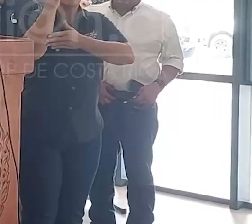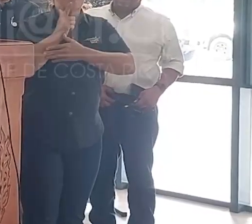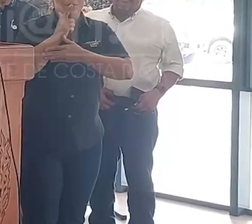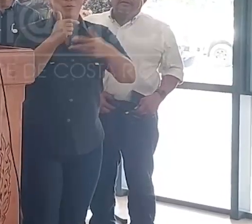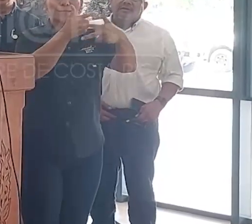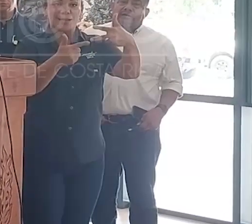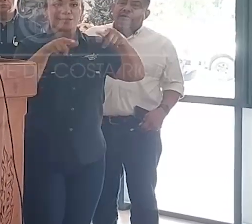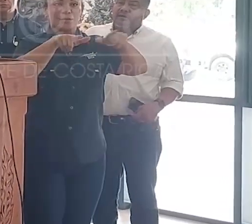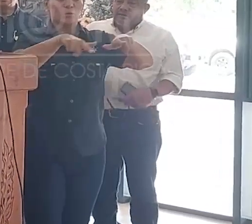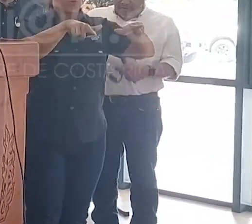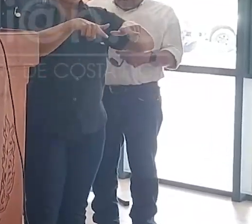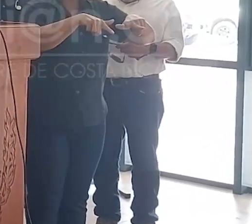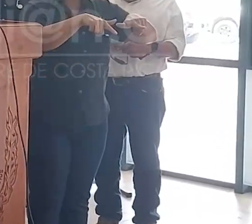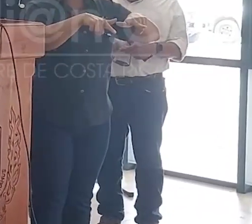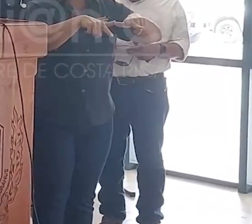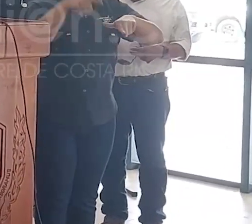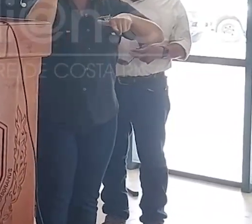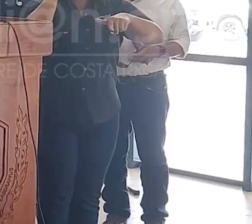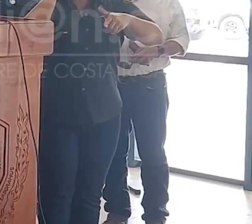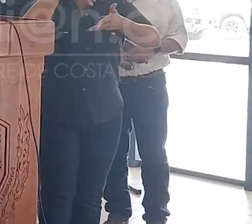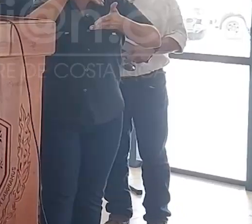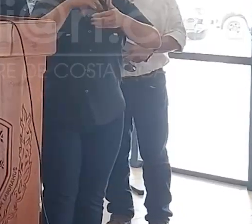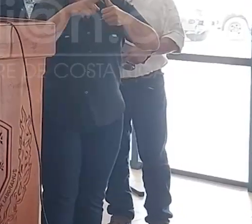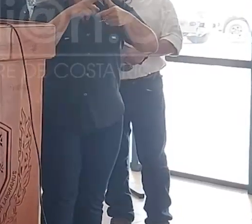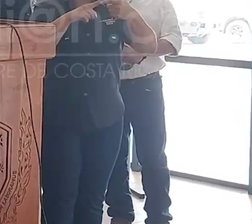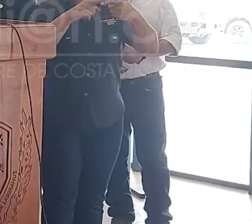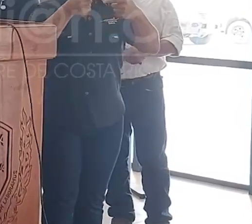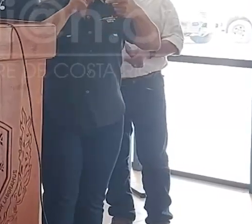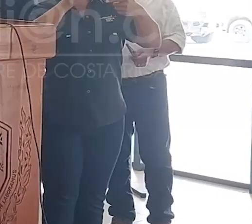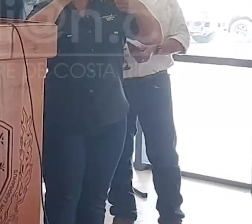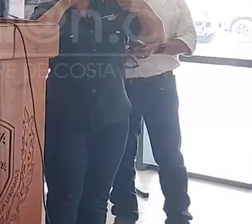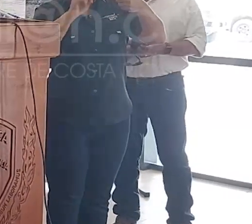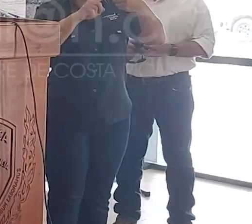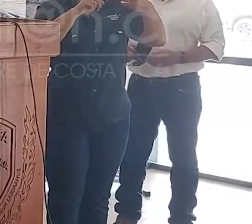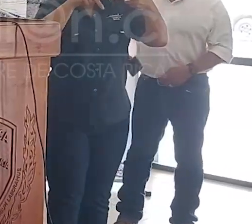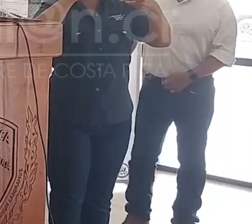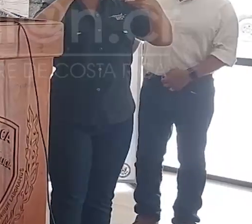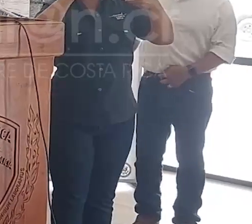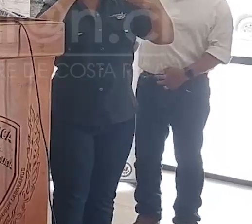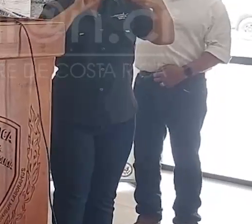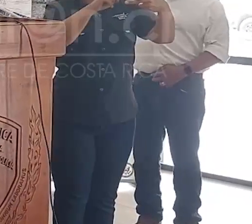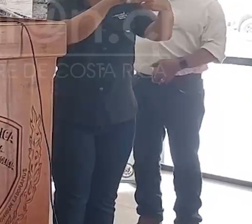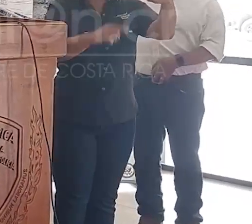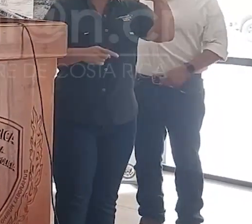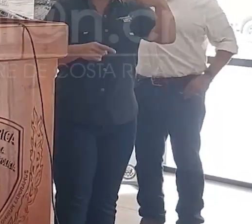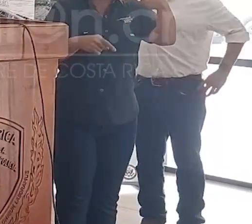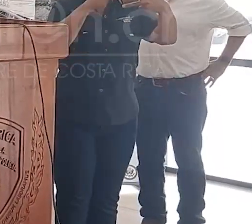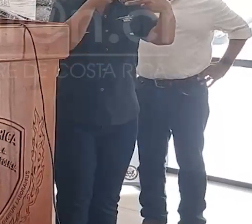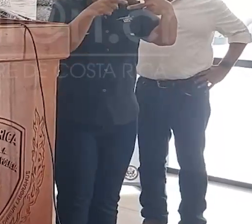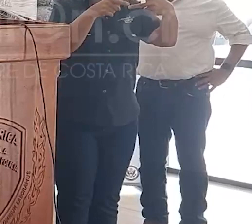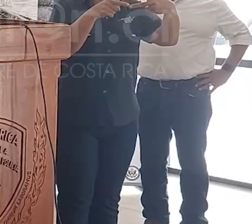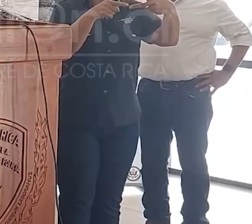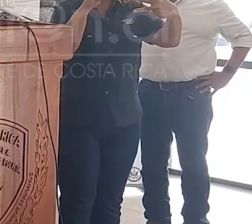tres lugares, Limón Centro, Guásimo y Pocosí. Ahí es donde está el mapa